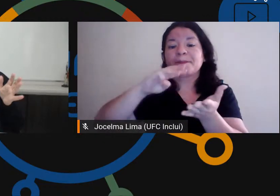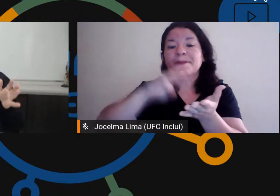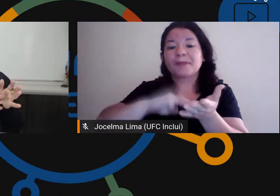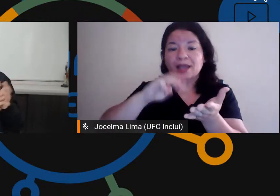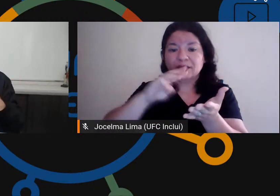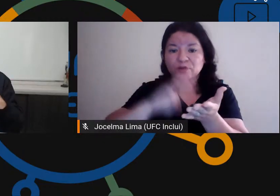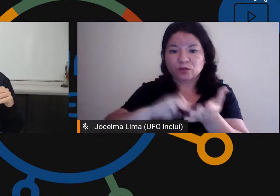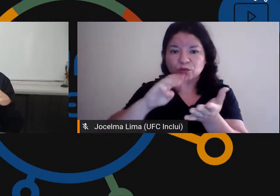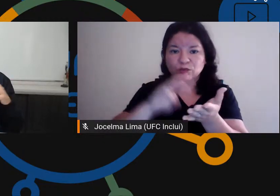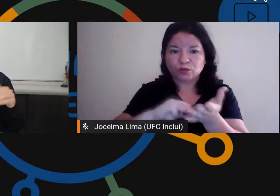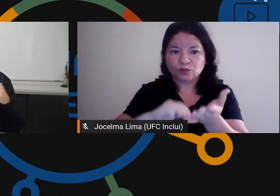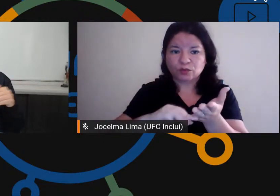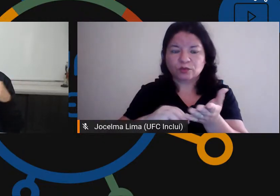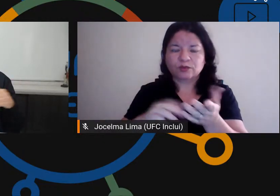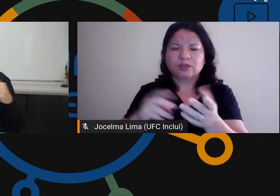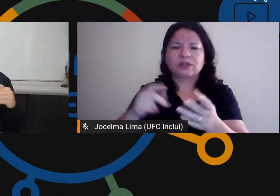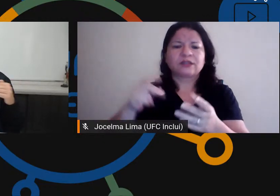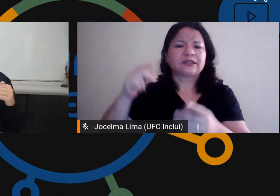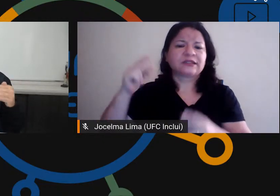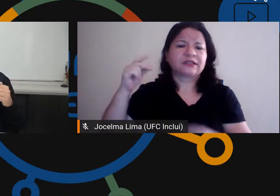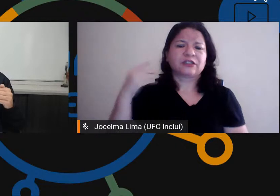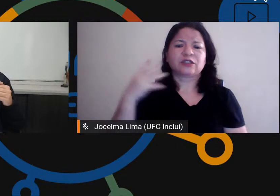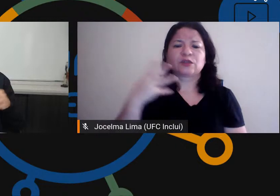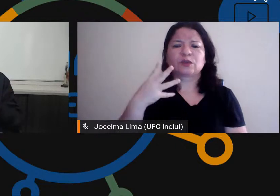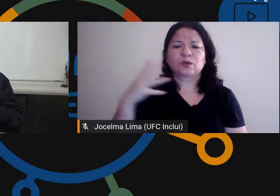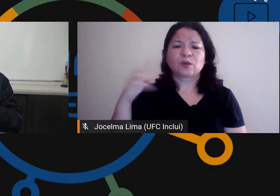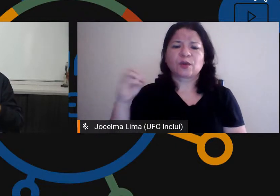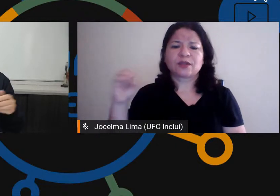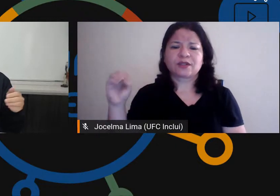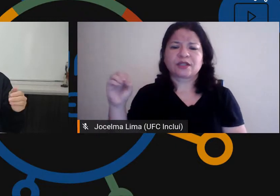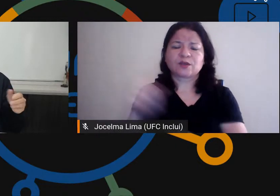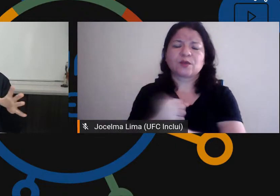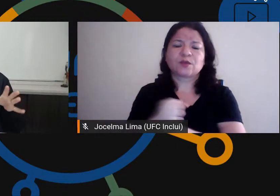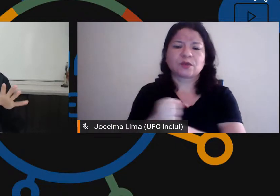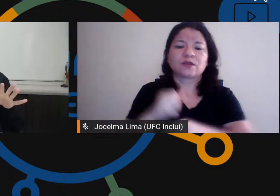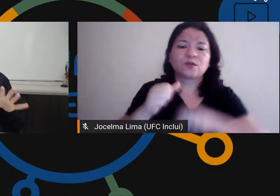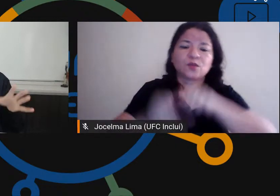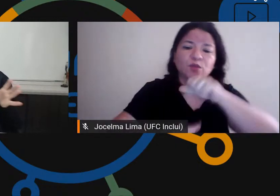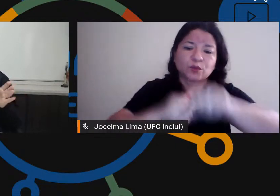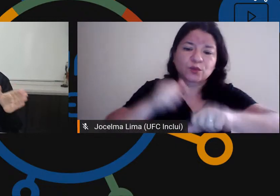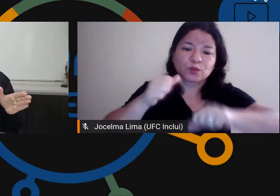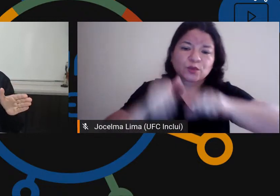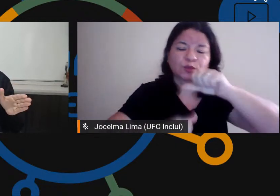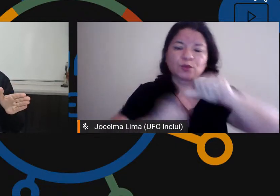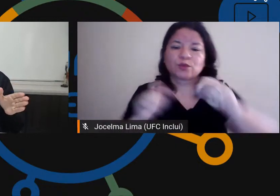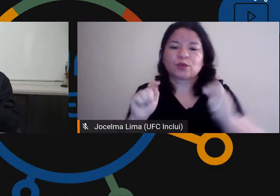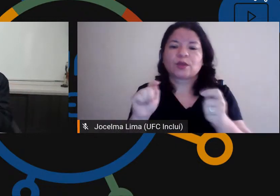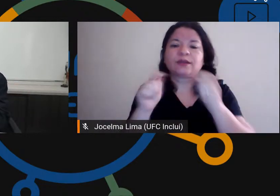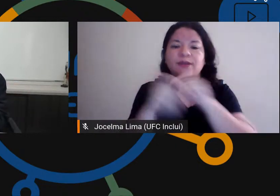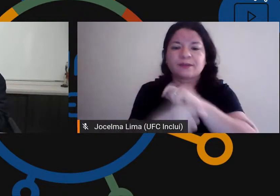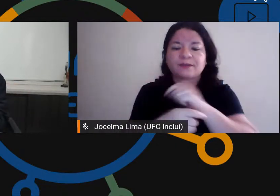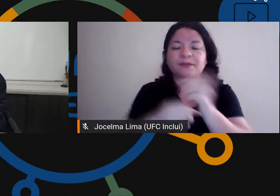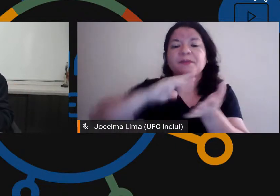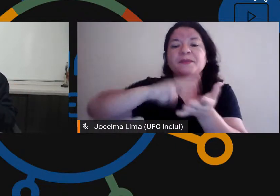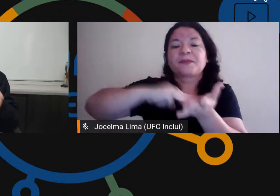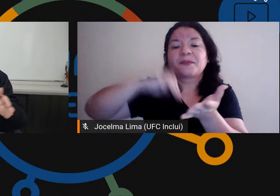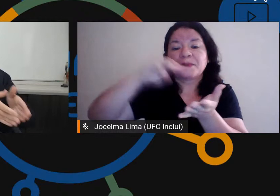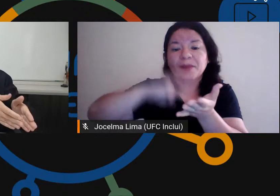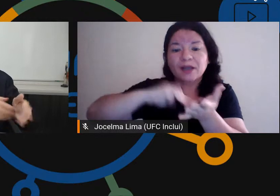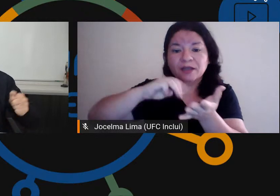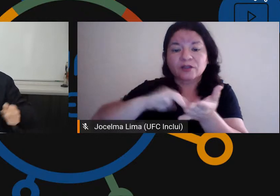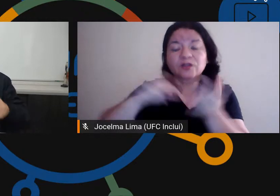criado há 400 anos, vem sendo modificado há 400 anos, né? Ela dá seu método, que nós podemos usar para